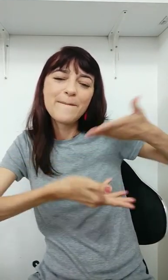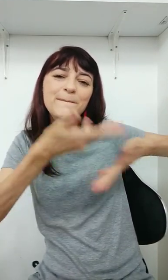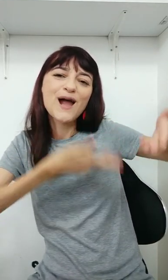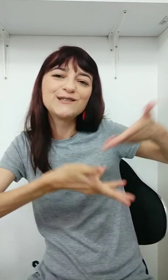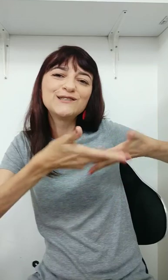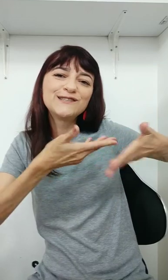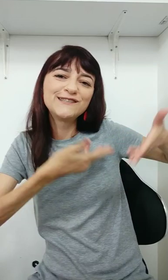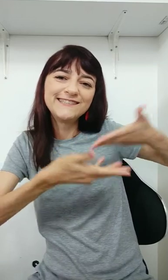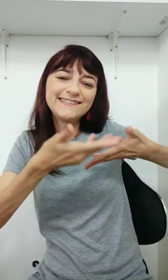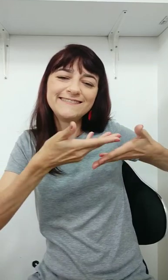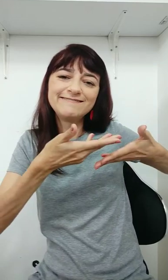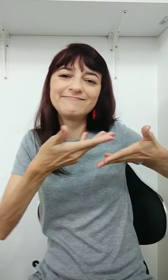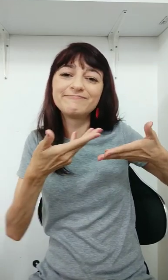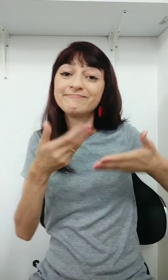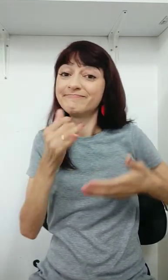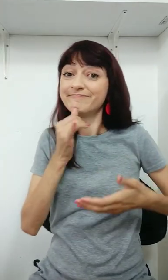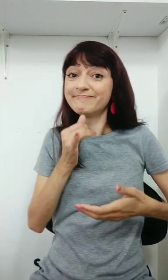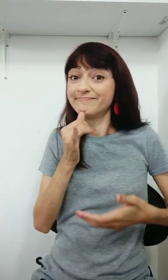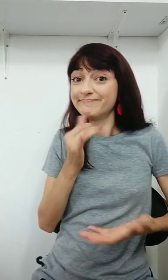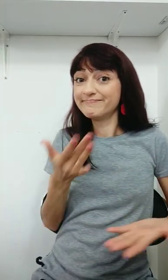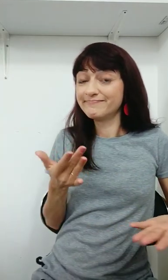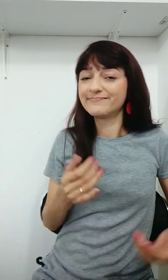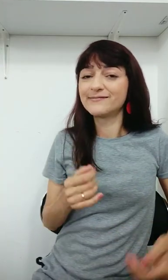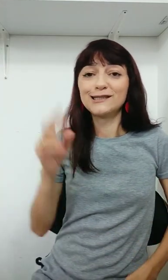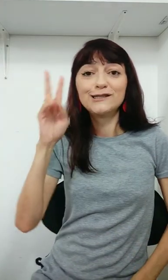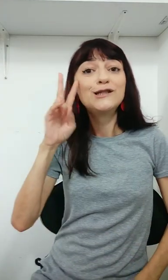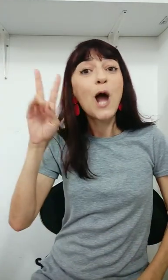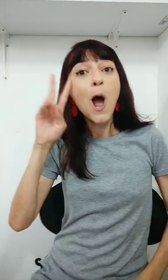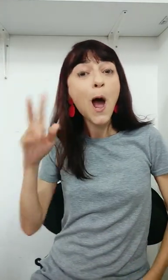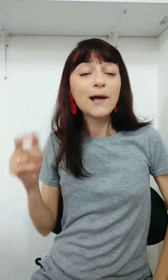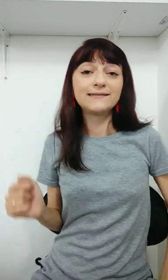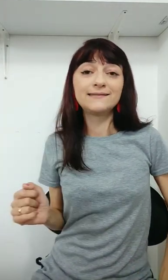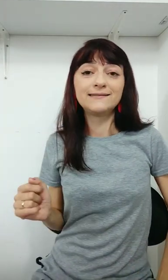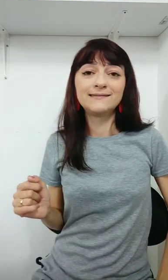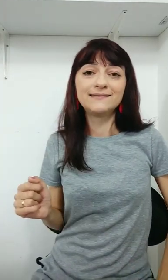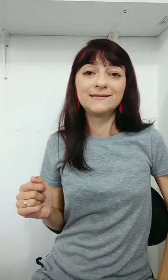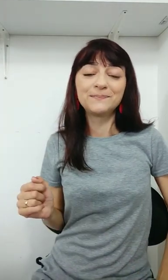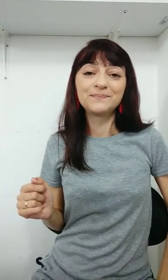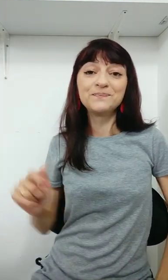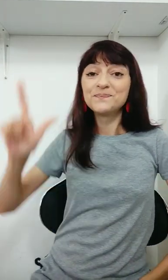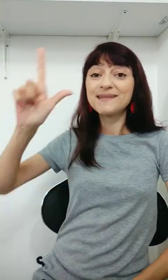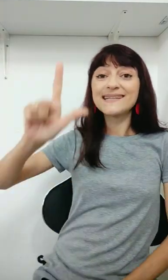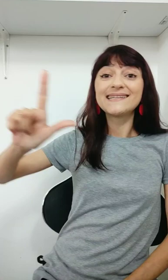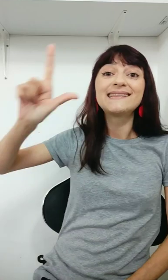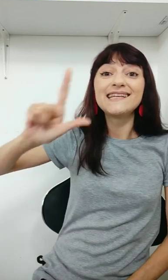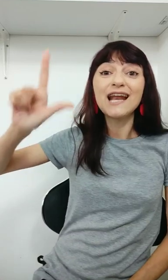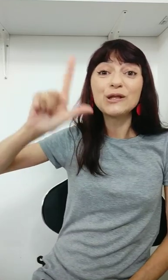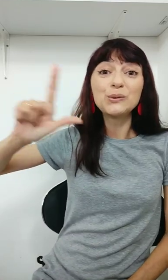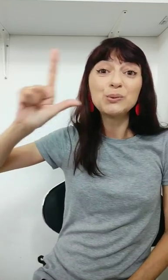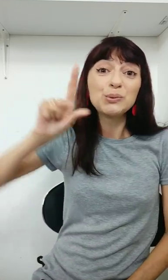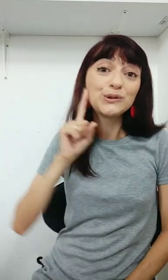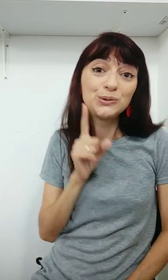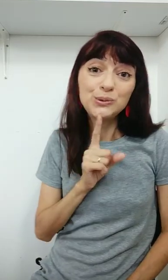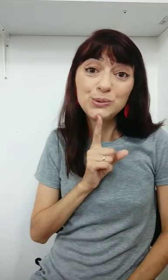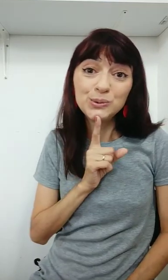aspectos naturais de uma forma natural, né, numa partilha ali social, no dia a dia. Por exemplo,